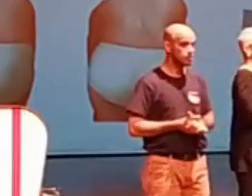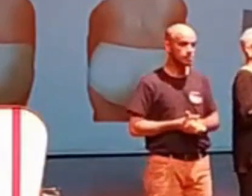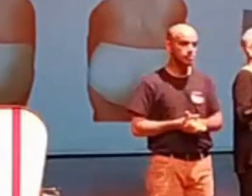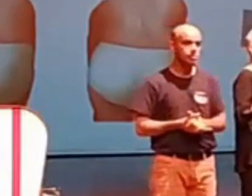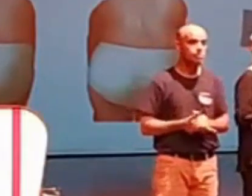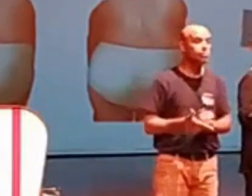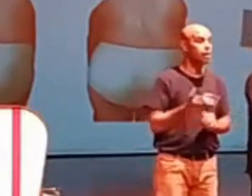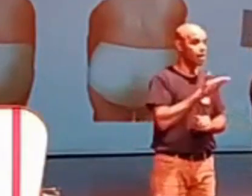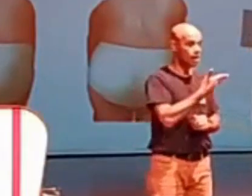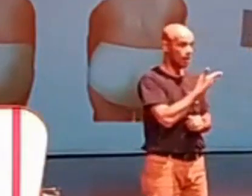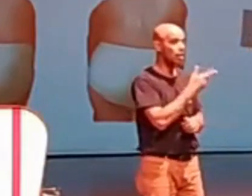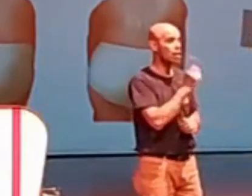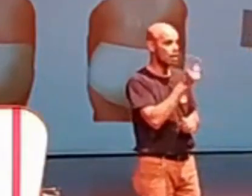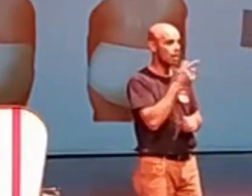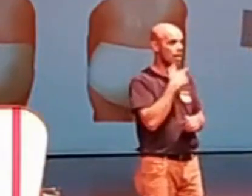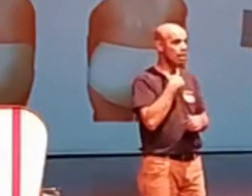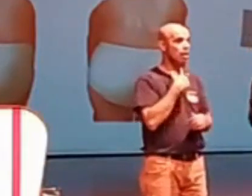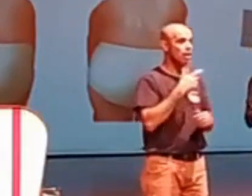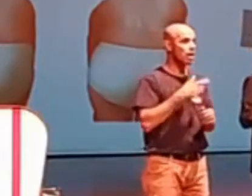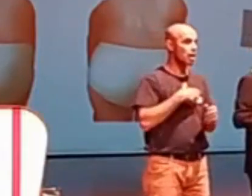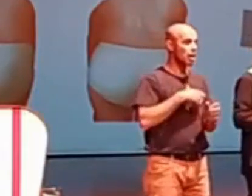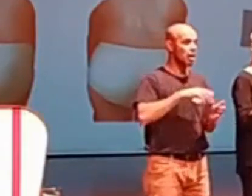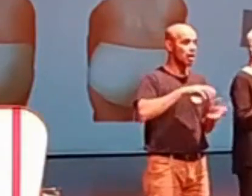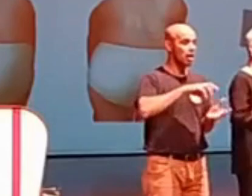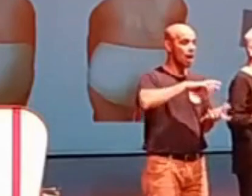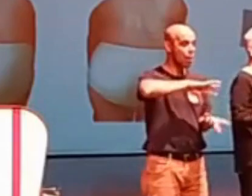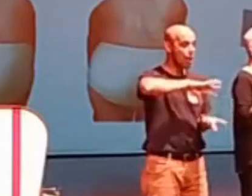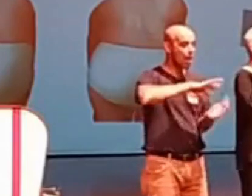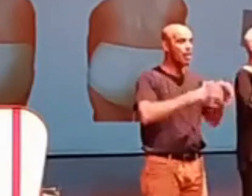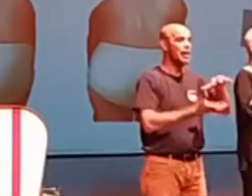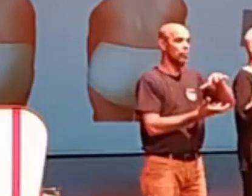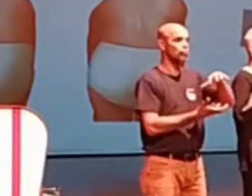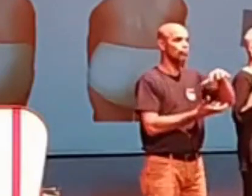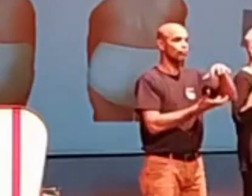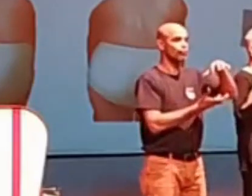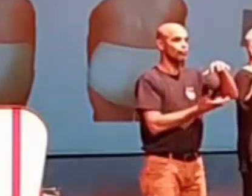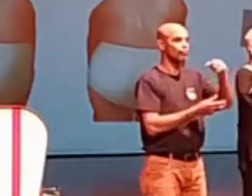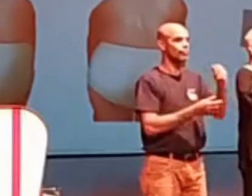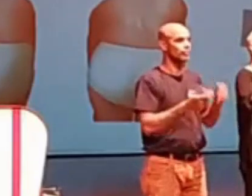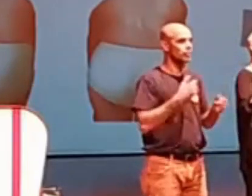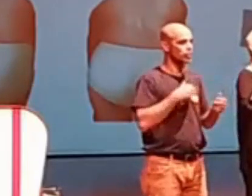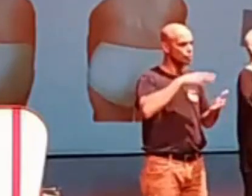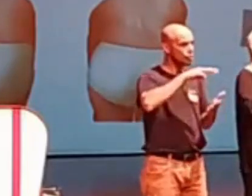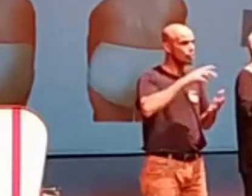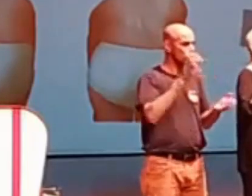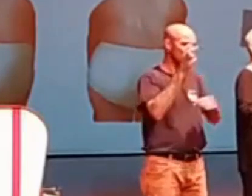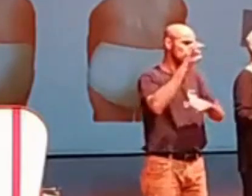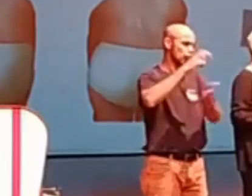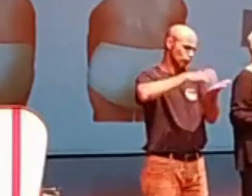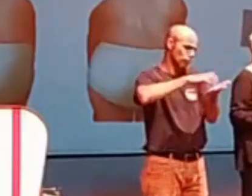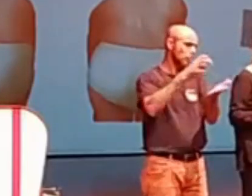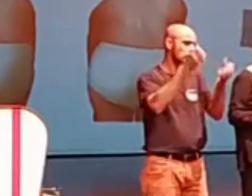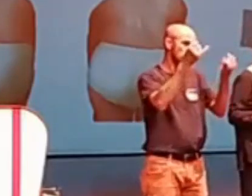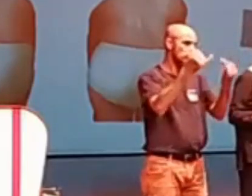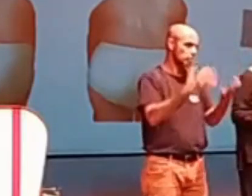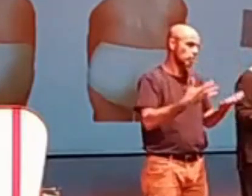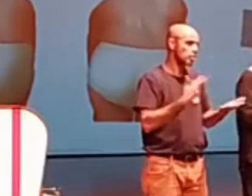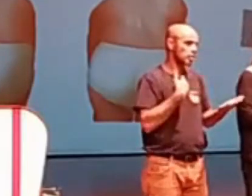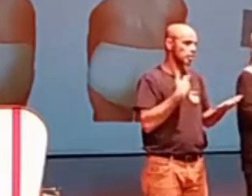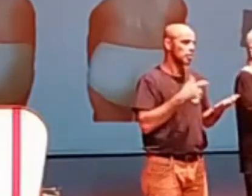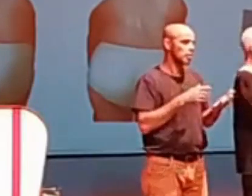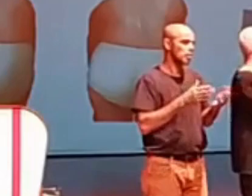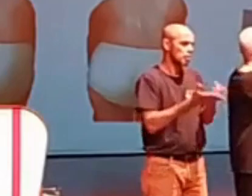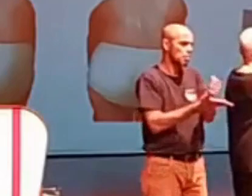ela é uma alteração que a gente já comentou, vocês já ouviram de hoje de manhã, e eu vou trazer algumas coisas novamente